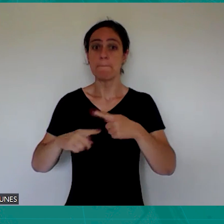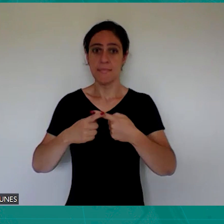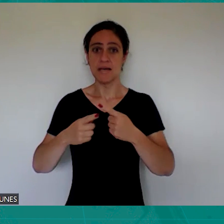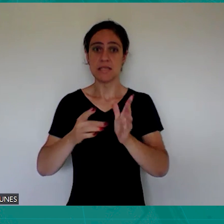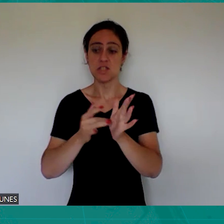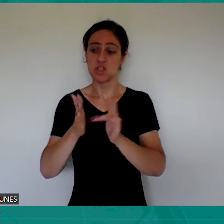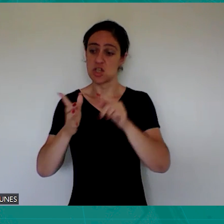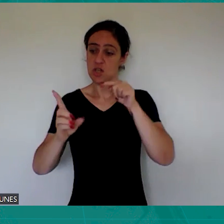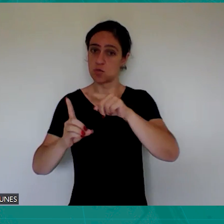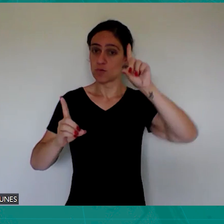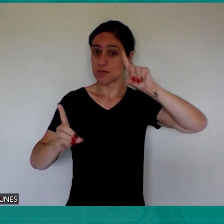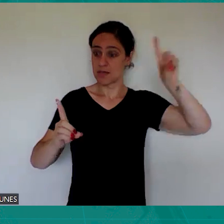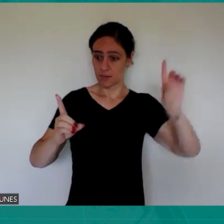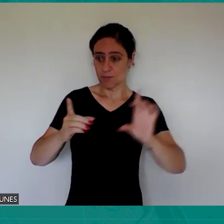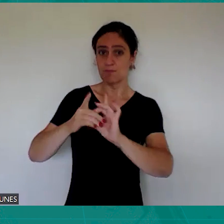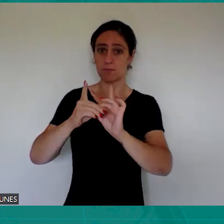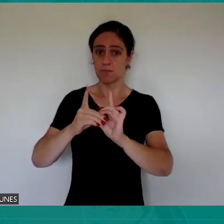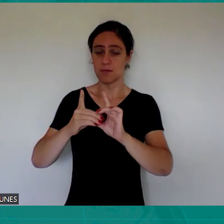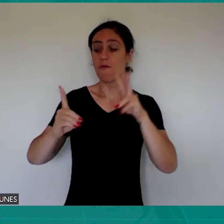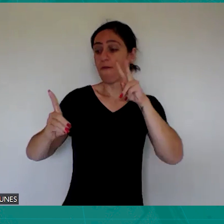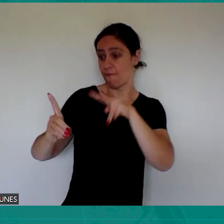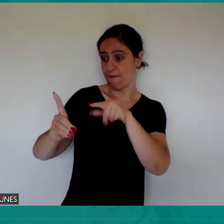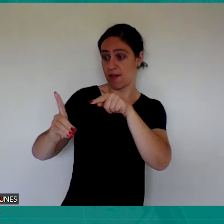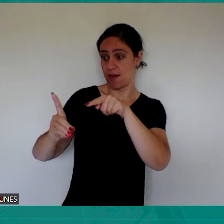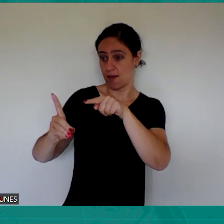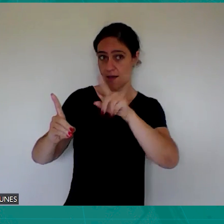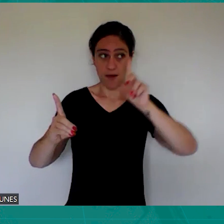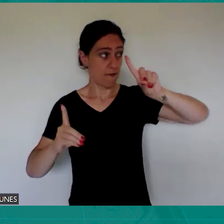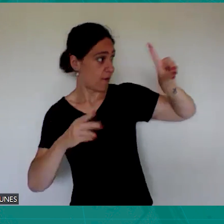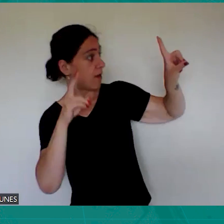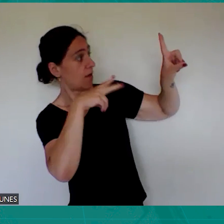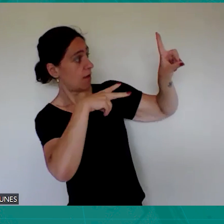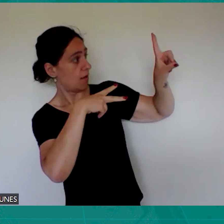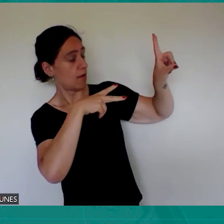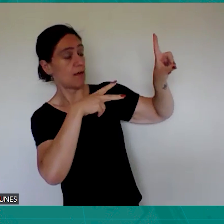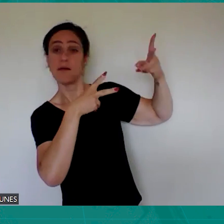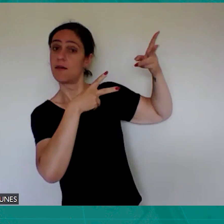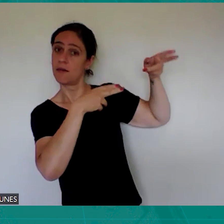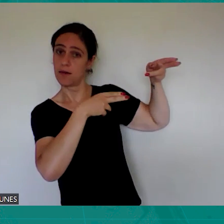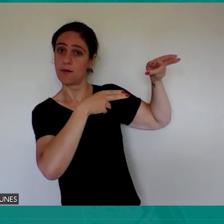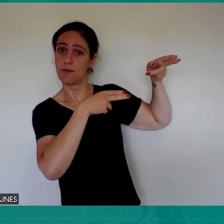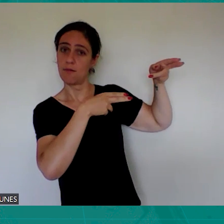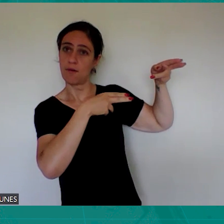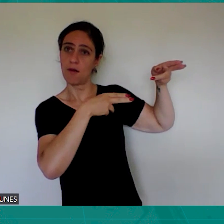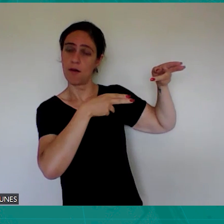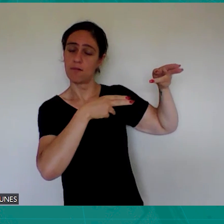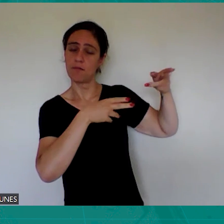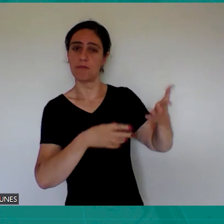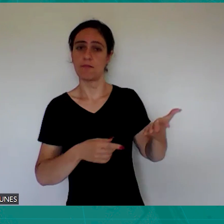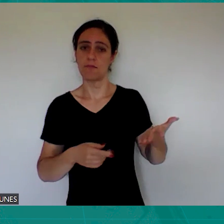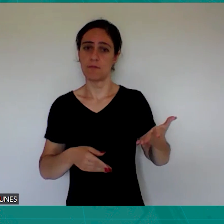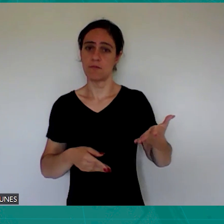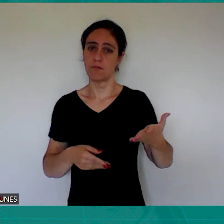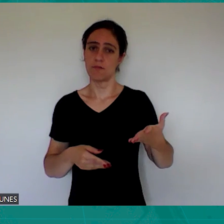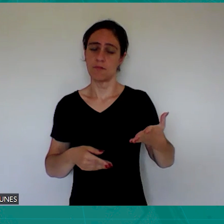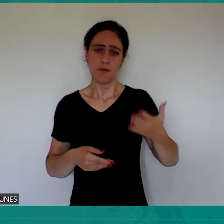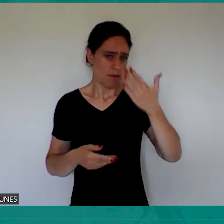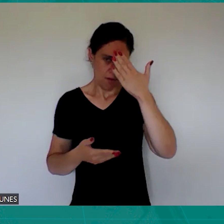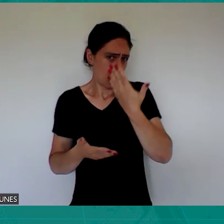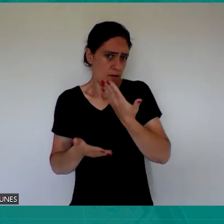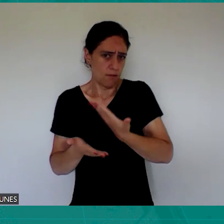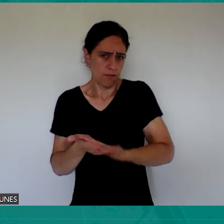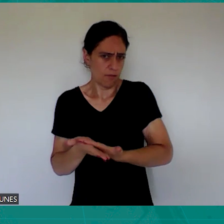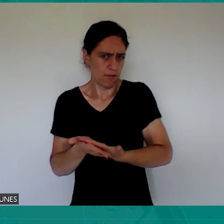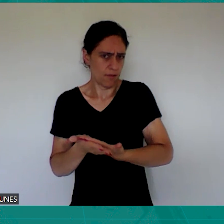quer dizer, quem vê o Filho, vê o Pai. E quem, né, não crês que eu estou no Pai e o Pai está em